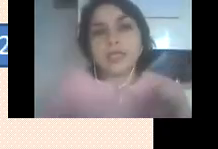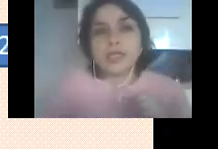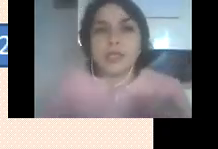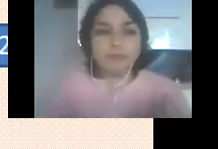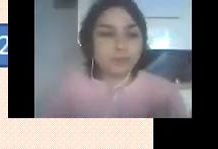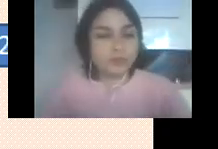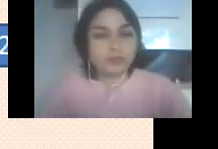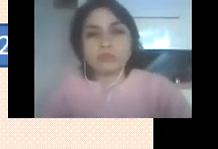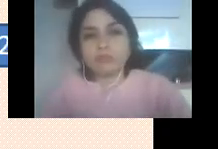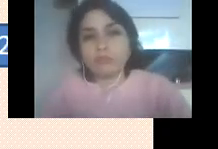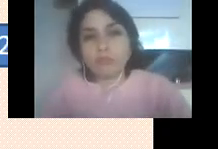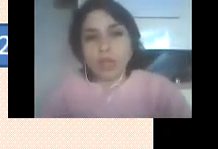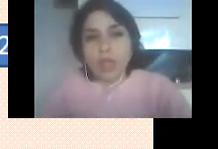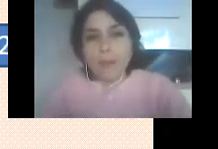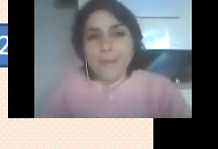también existen